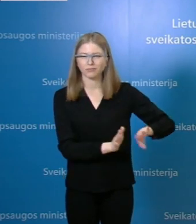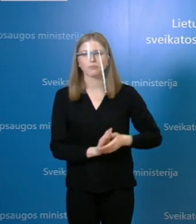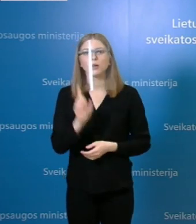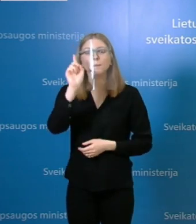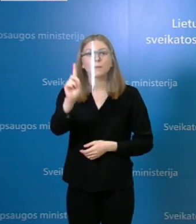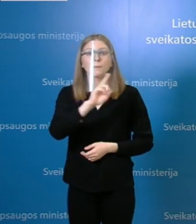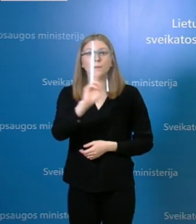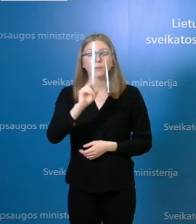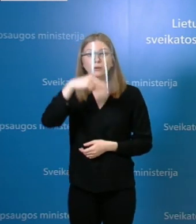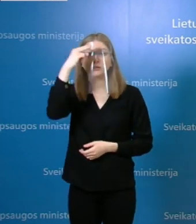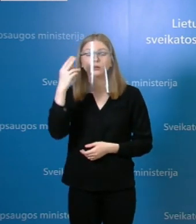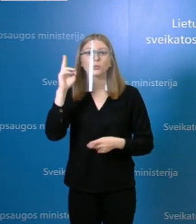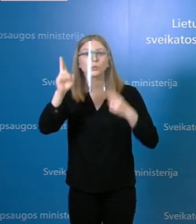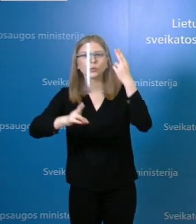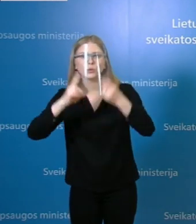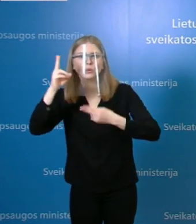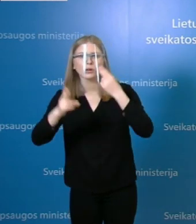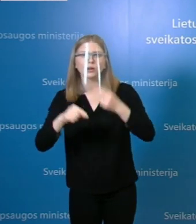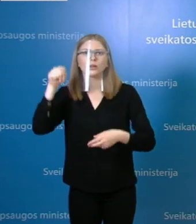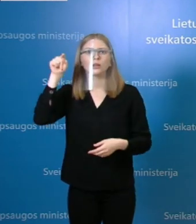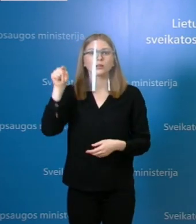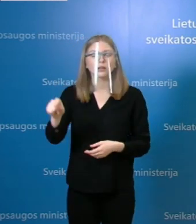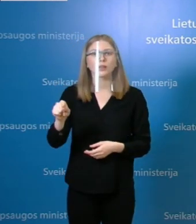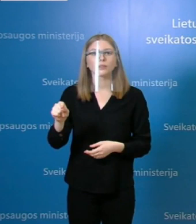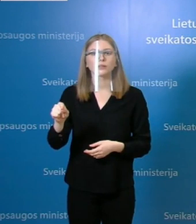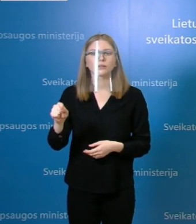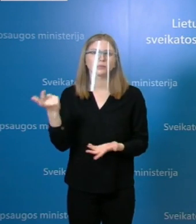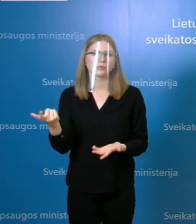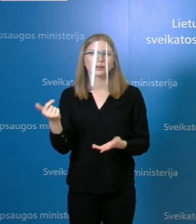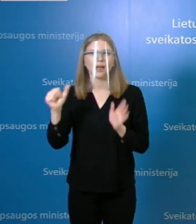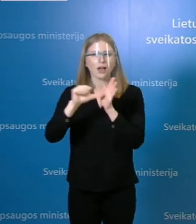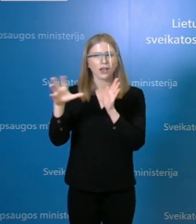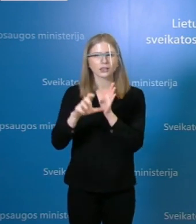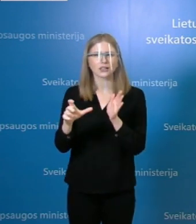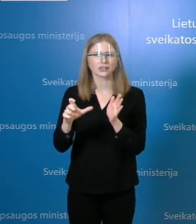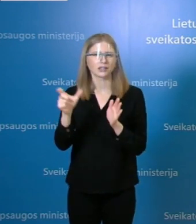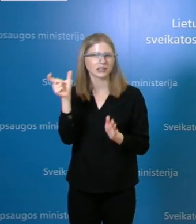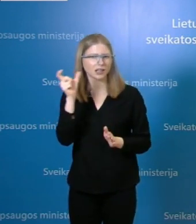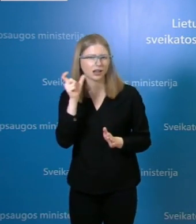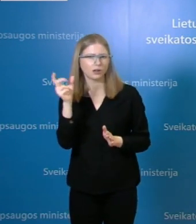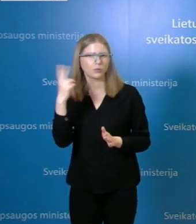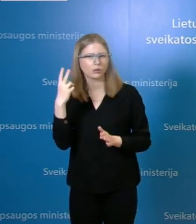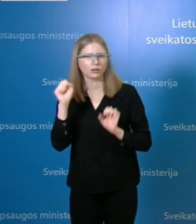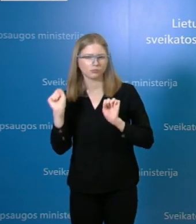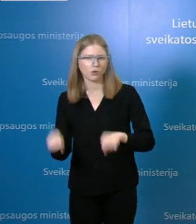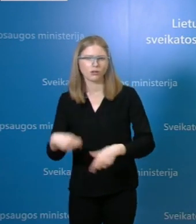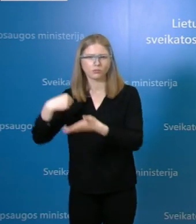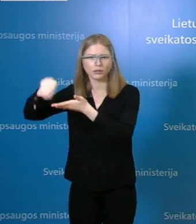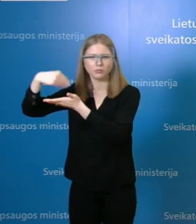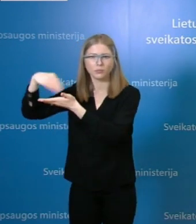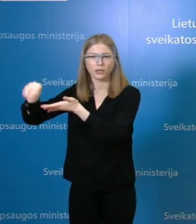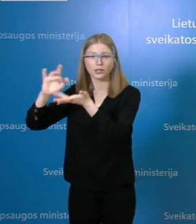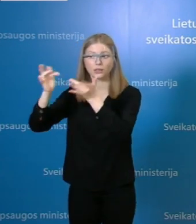jų ąžalos iki šiol internetu gali nusipirkti elektroninių cigarečių, nepaisant to, kad tuo besiverčiančios įmonės už tokią veiklą jau